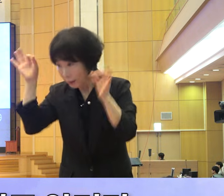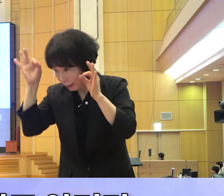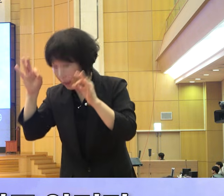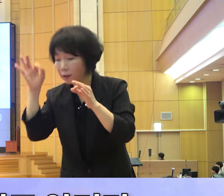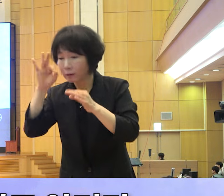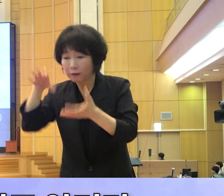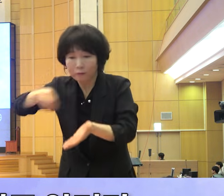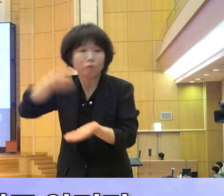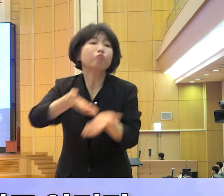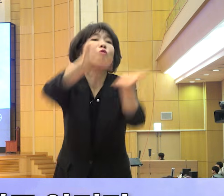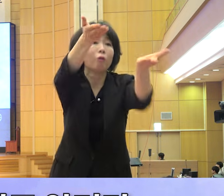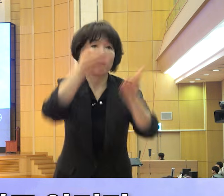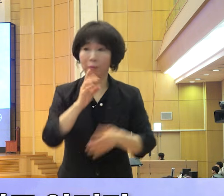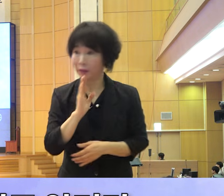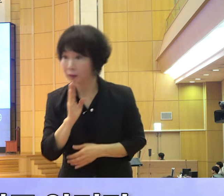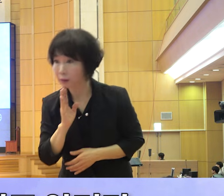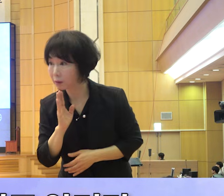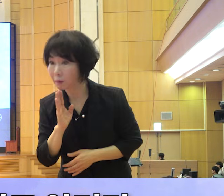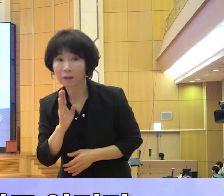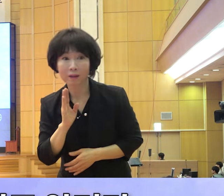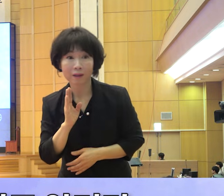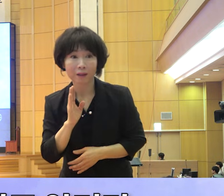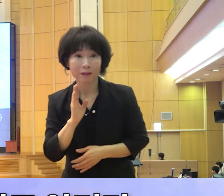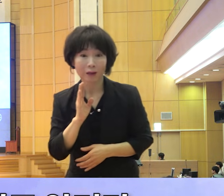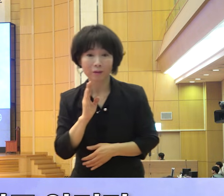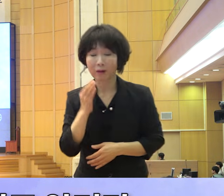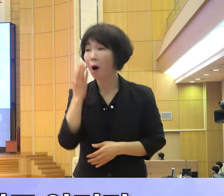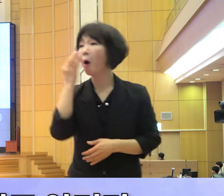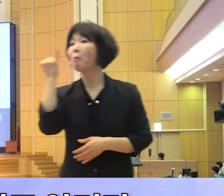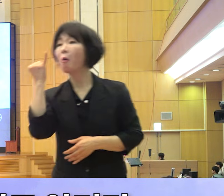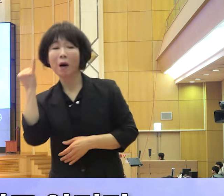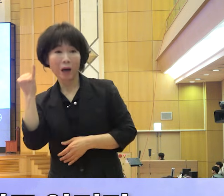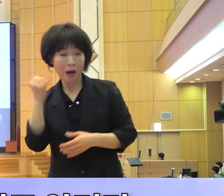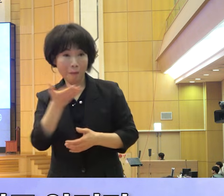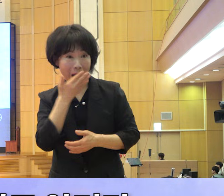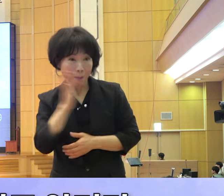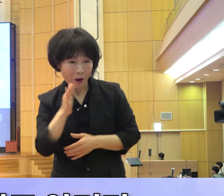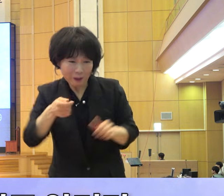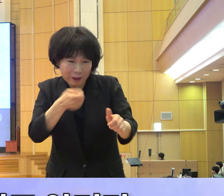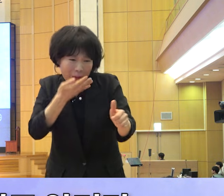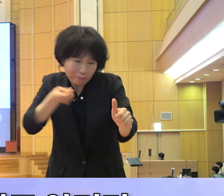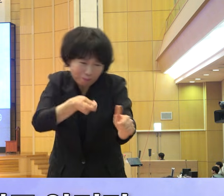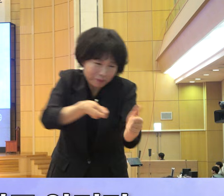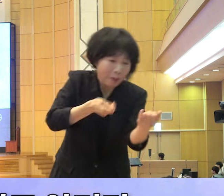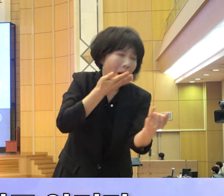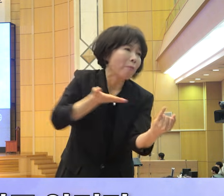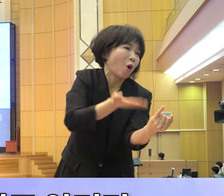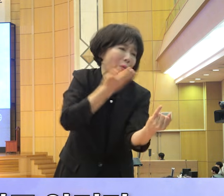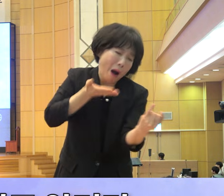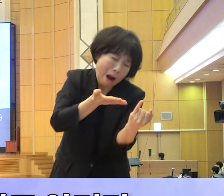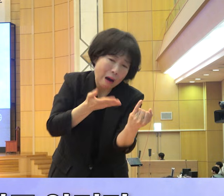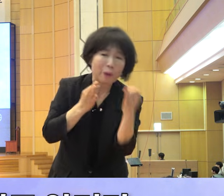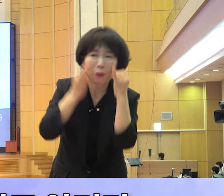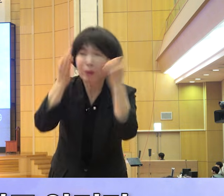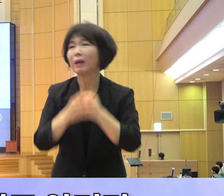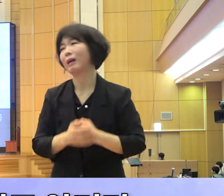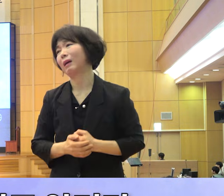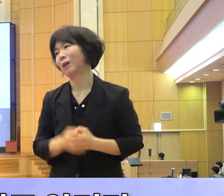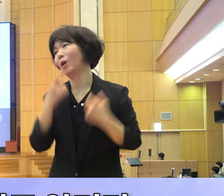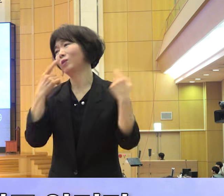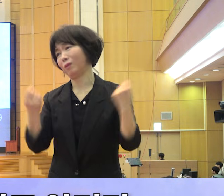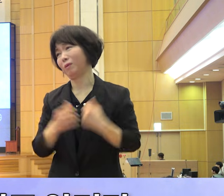주려고 하고, 어떤 경우에는 막 먹여주려고 하고. 아니, 한